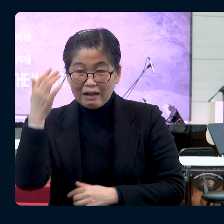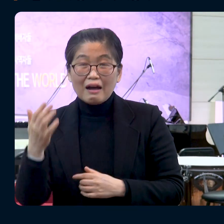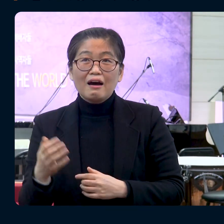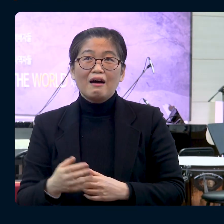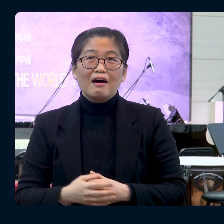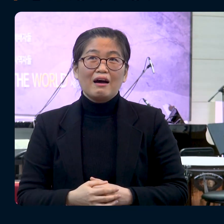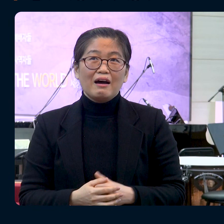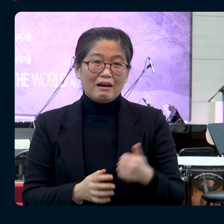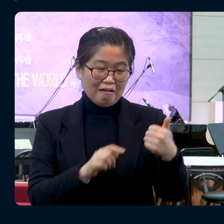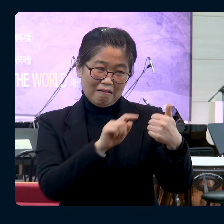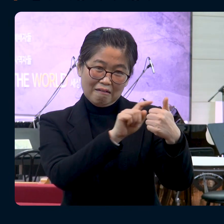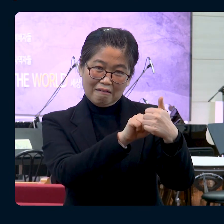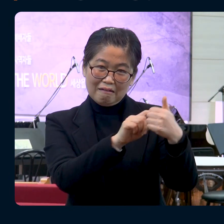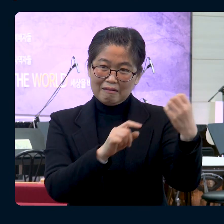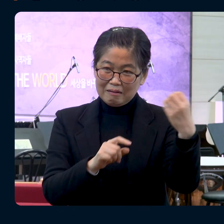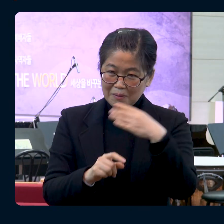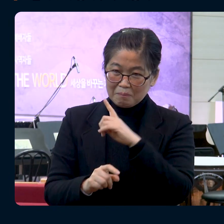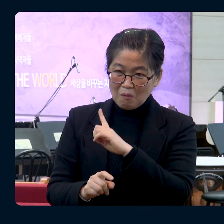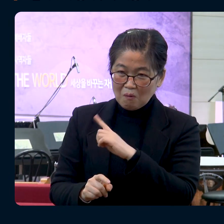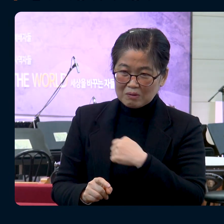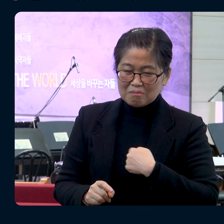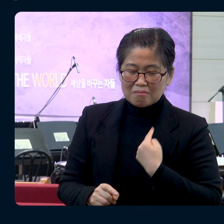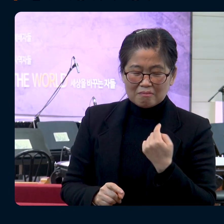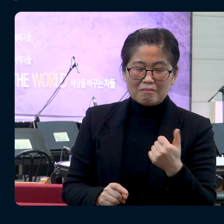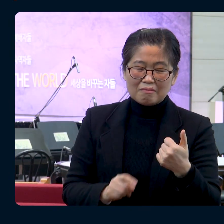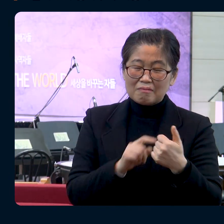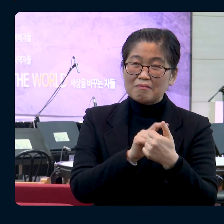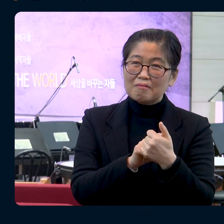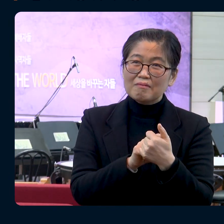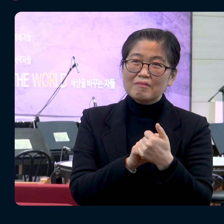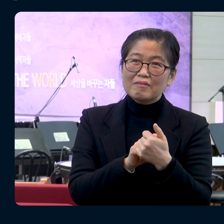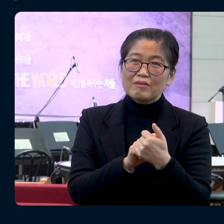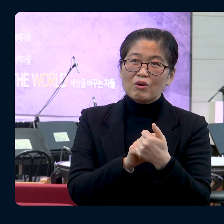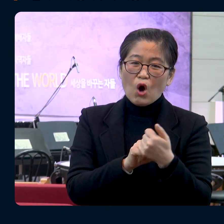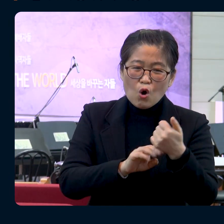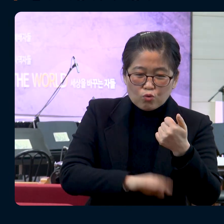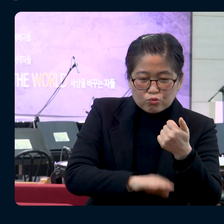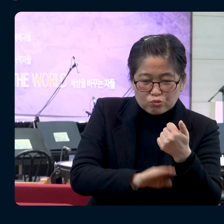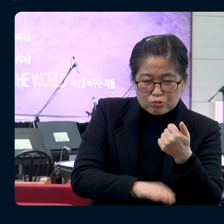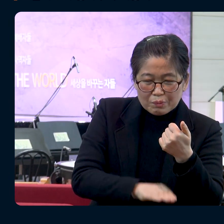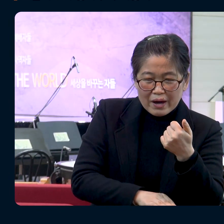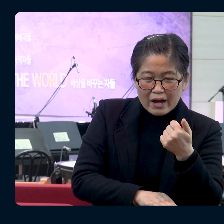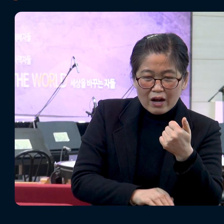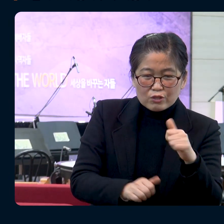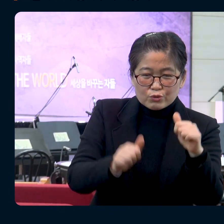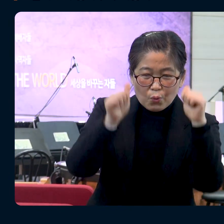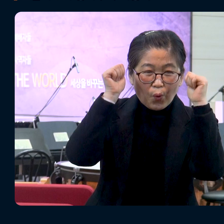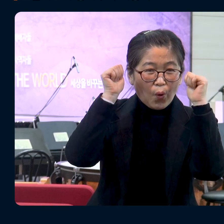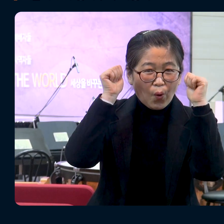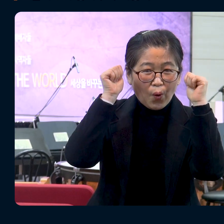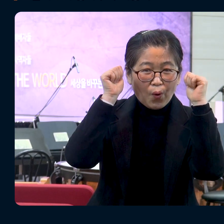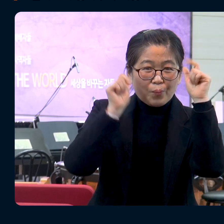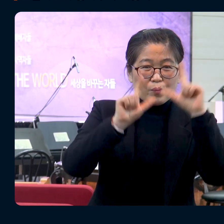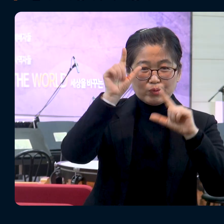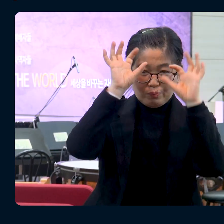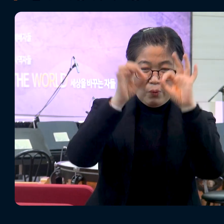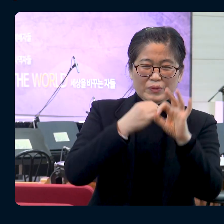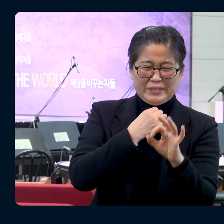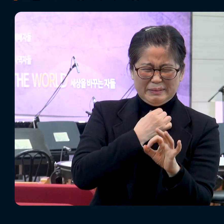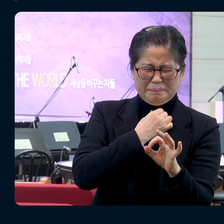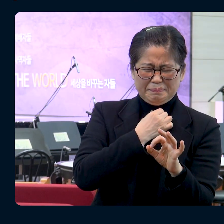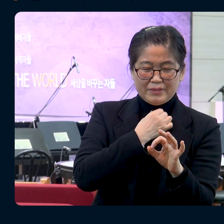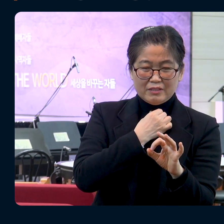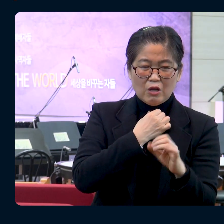살았냐? 그랬더니 하는 얘기가, 자기가 후배들 졸업식 하는 거 너무 보고